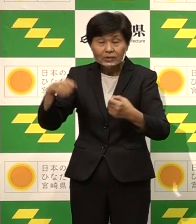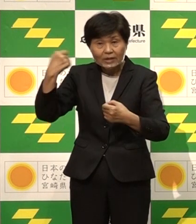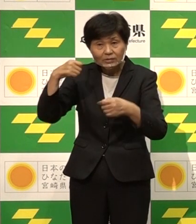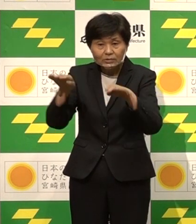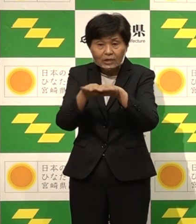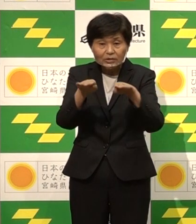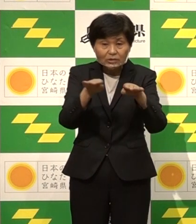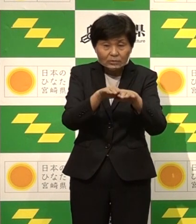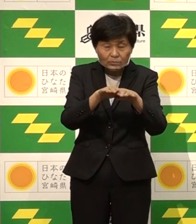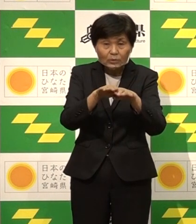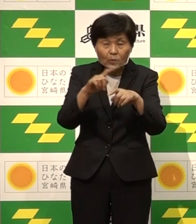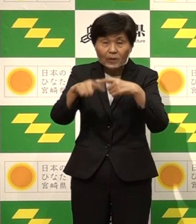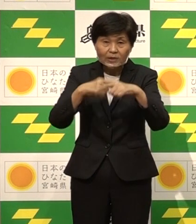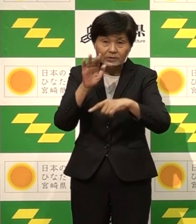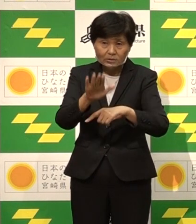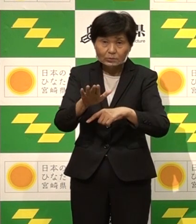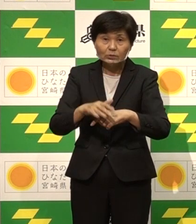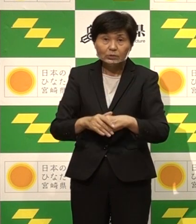係で、